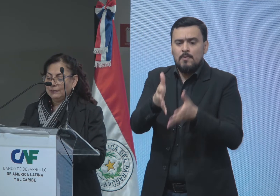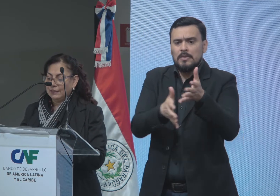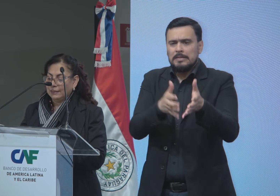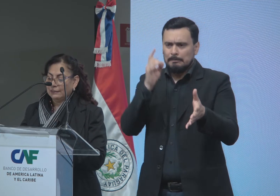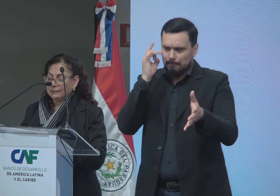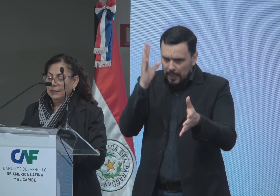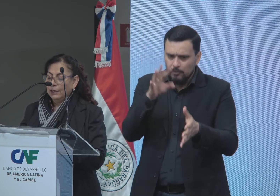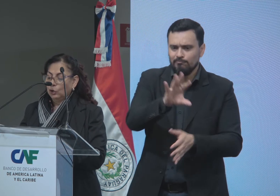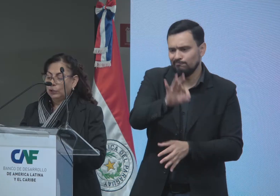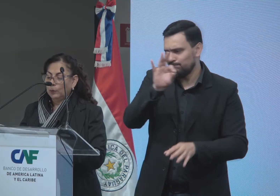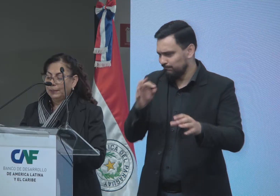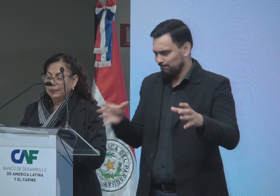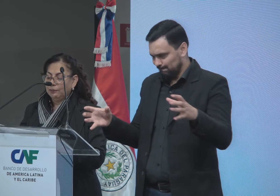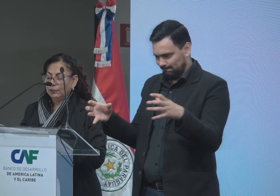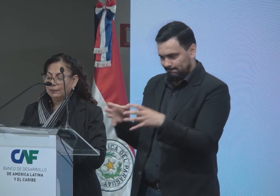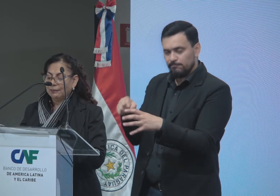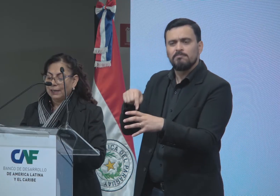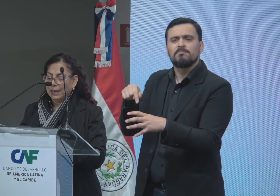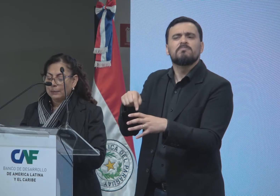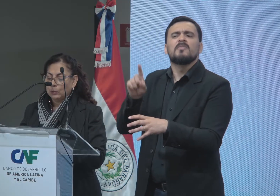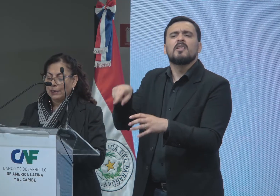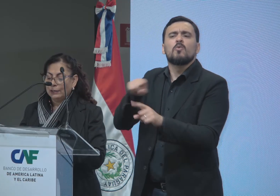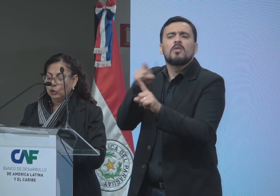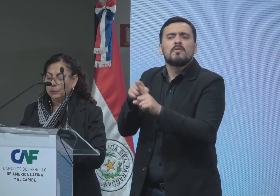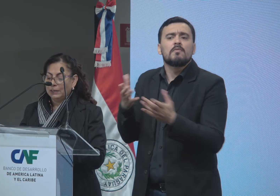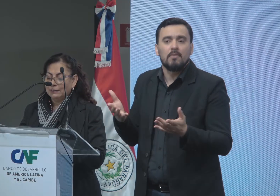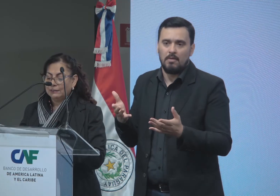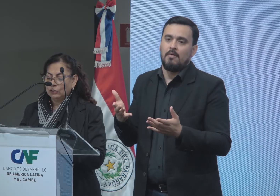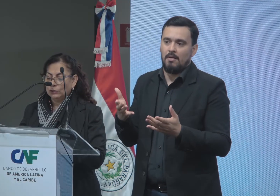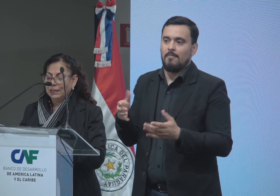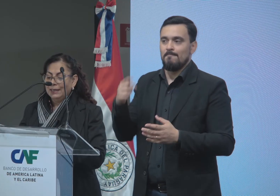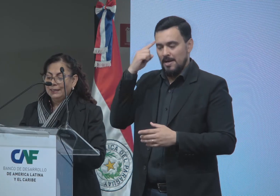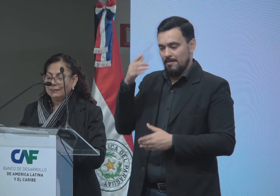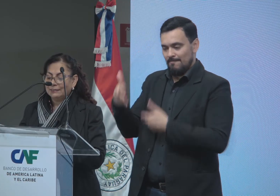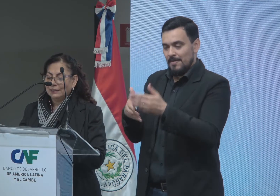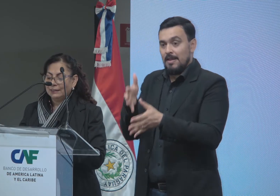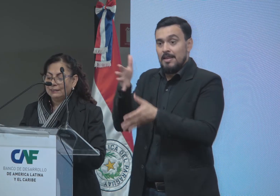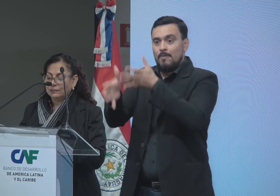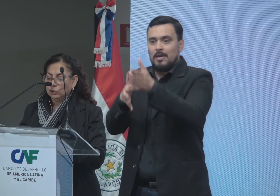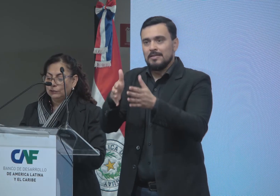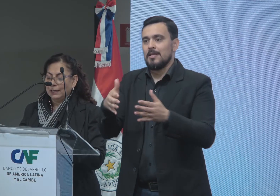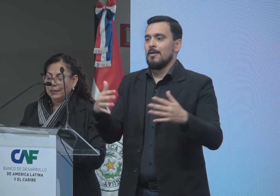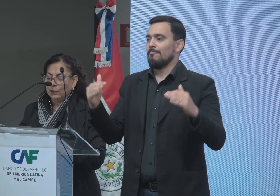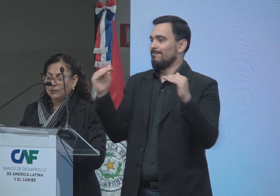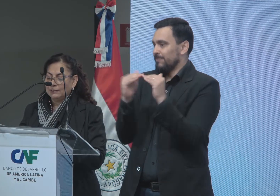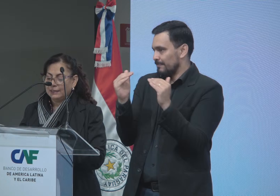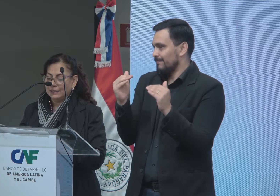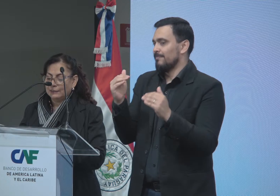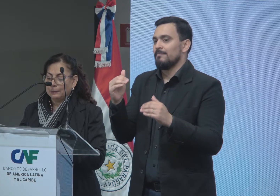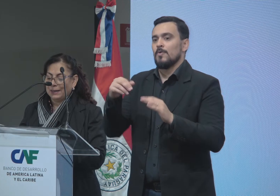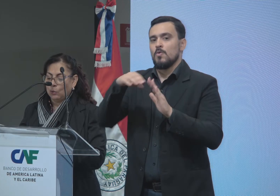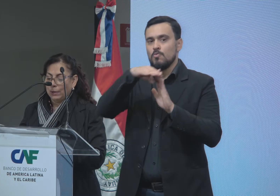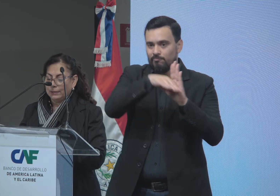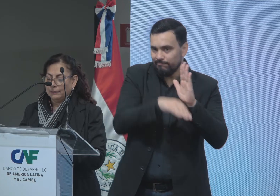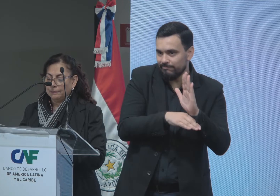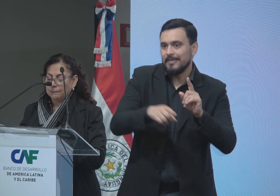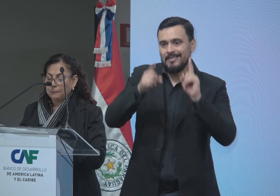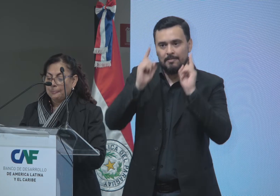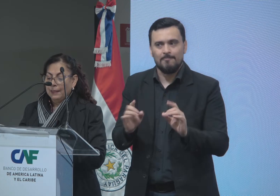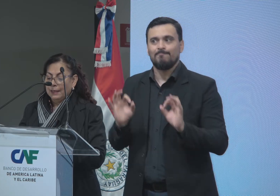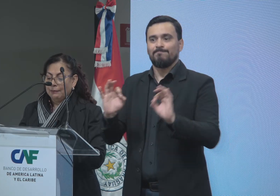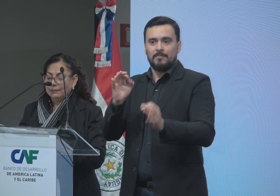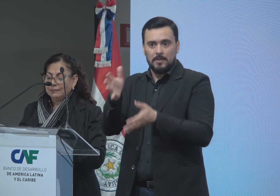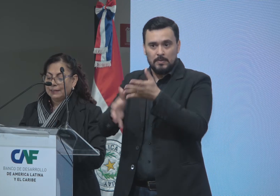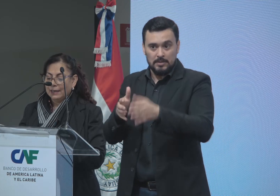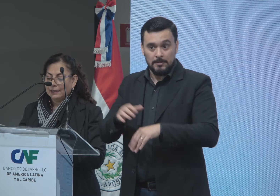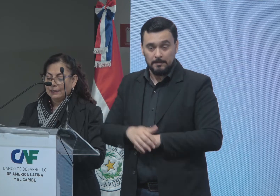de señas, con el objetivo de trabajar por la normalización y estandarización de la lengua de señas paraguaya.